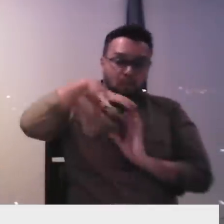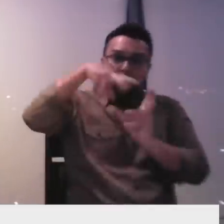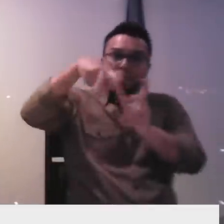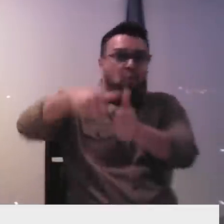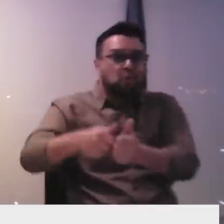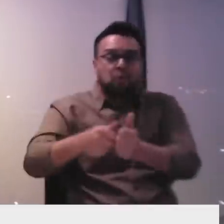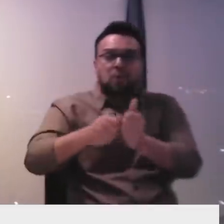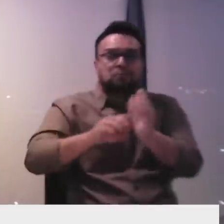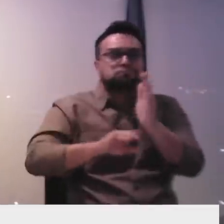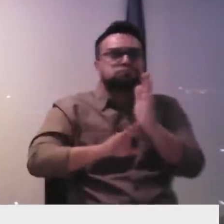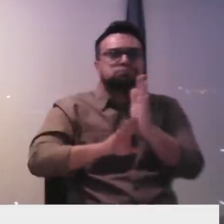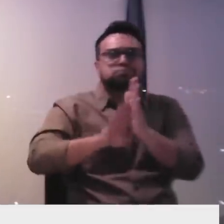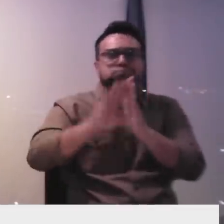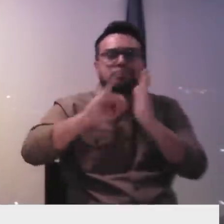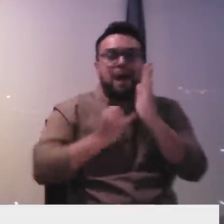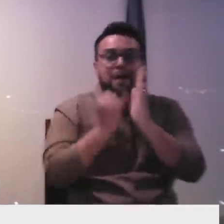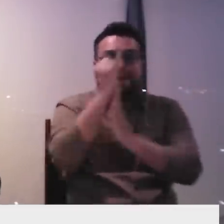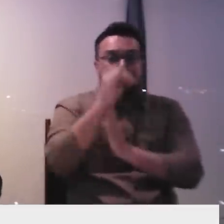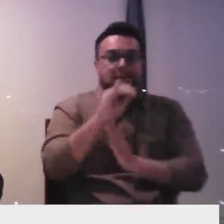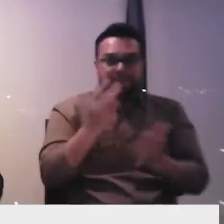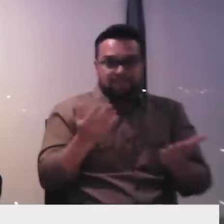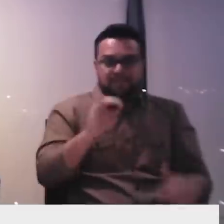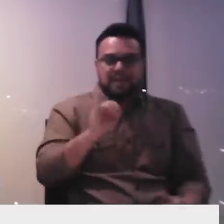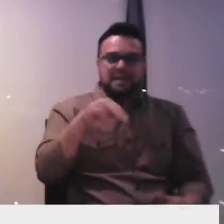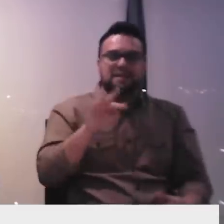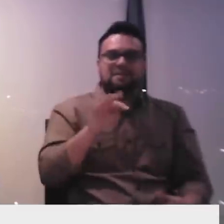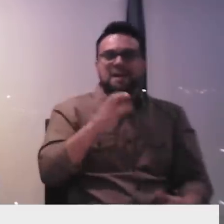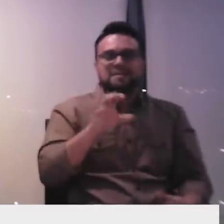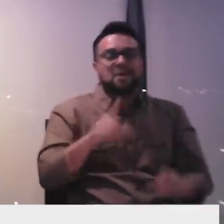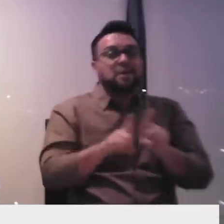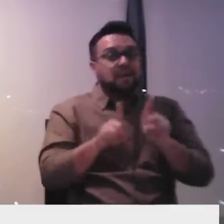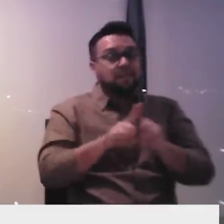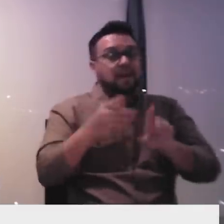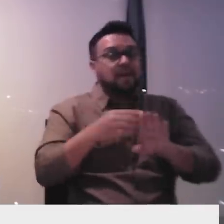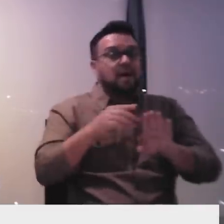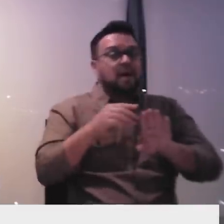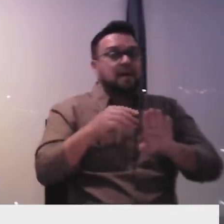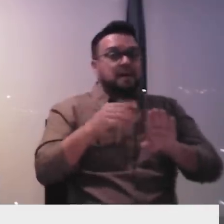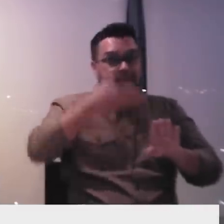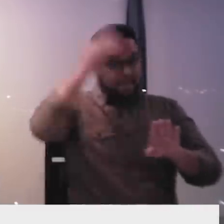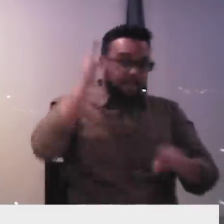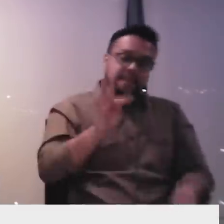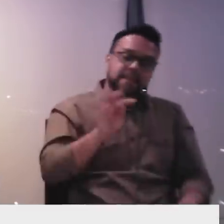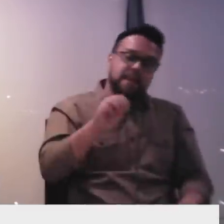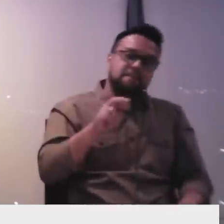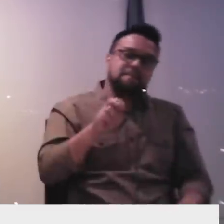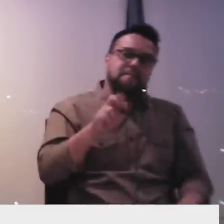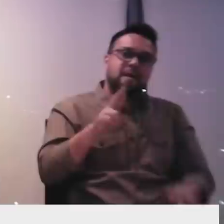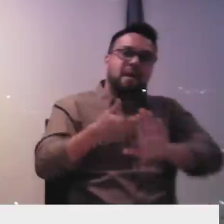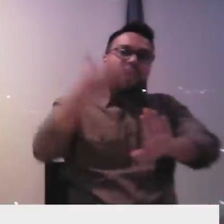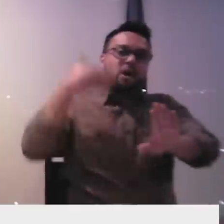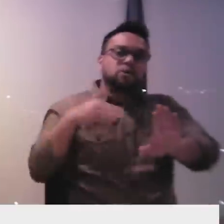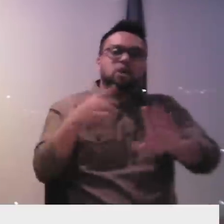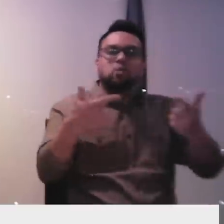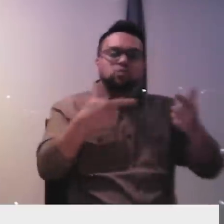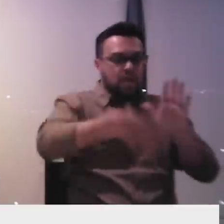o aumento da inflação. Naquele tempo também, antes do presidente Temer, não tinha a emenda constitucional